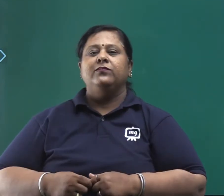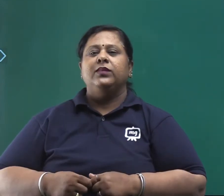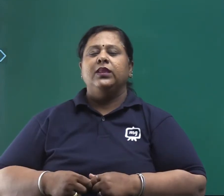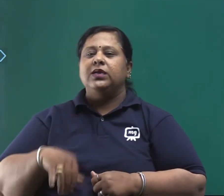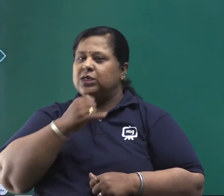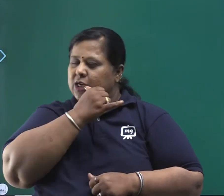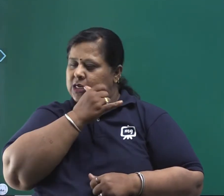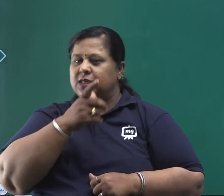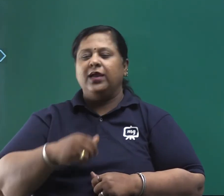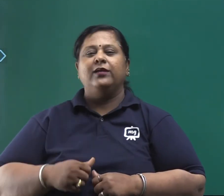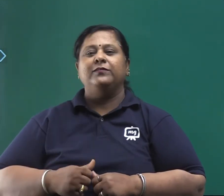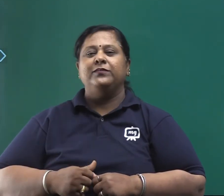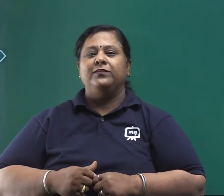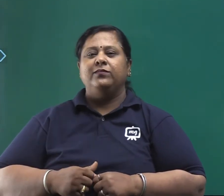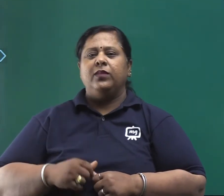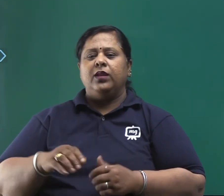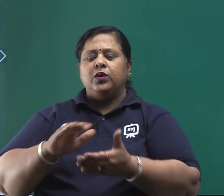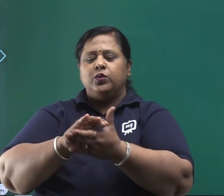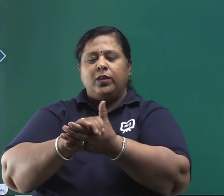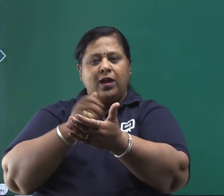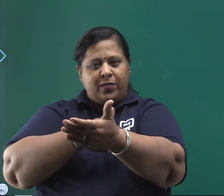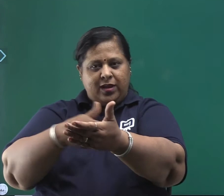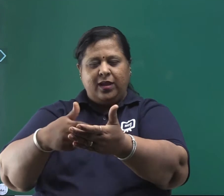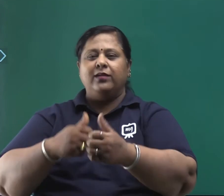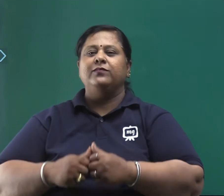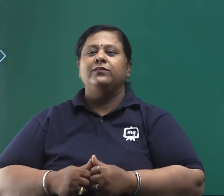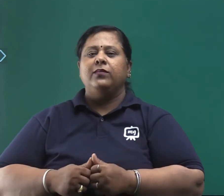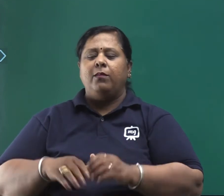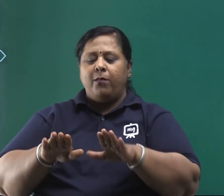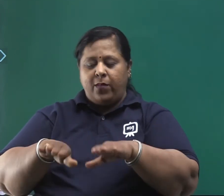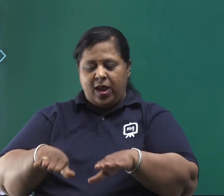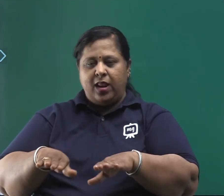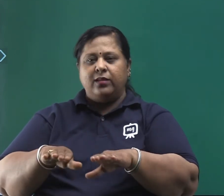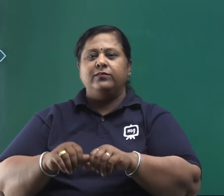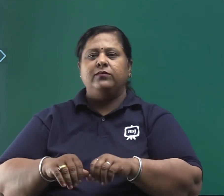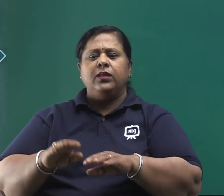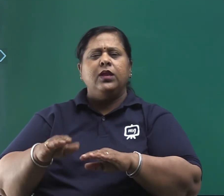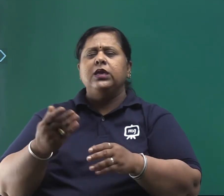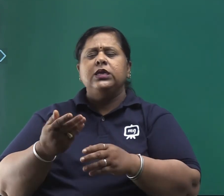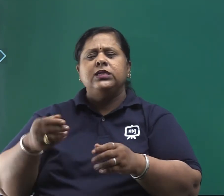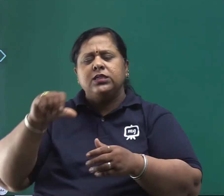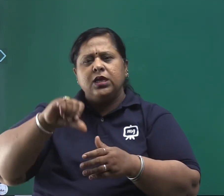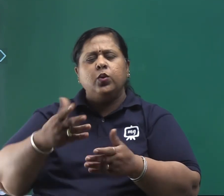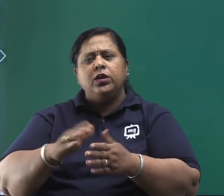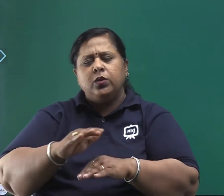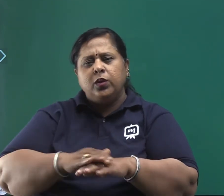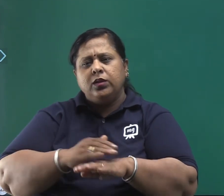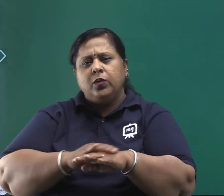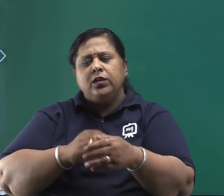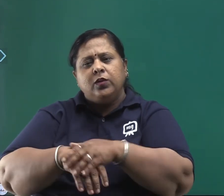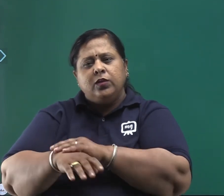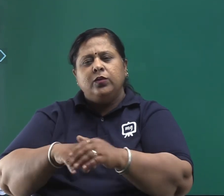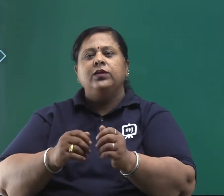श्री कृष्ण ने सुदामा के पैर किससे धोए थे?